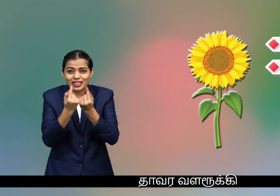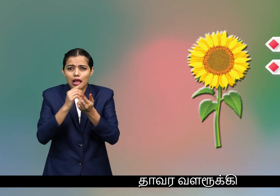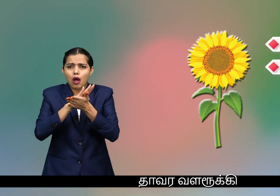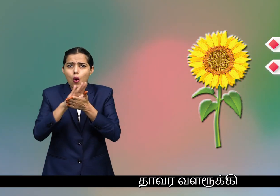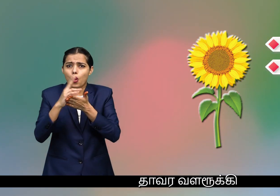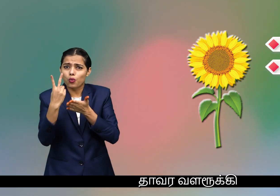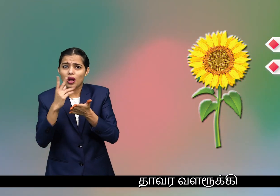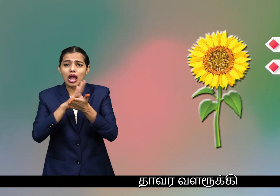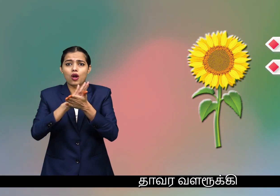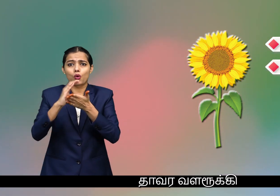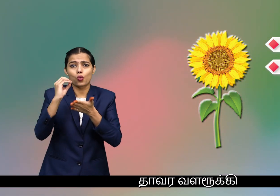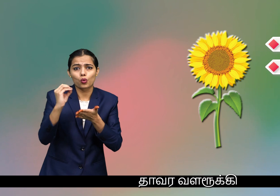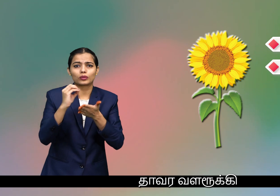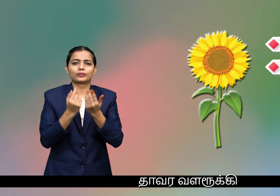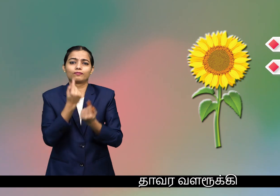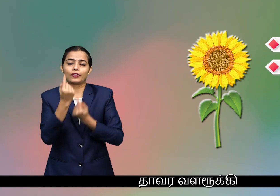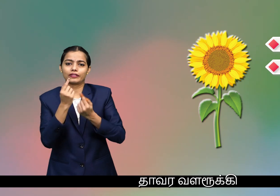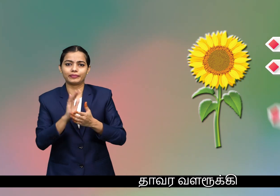தாவர வளருக்கி,